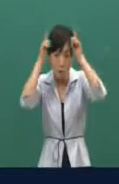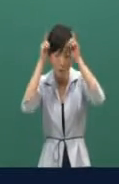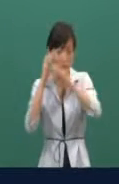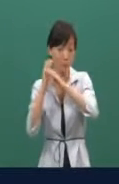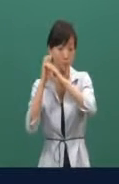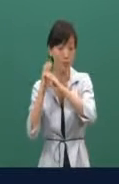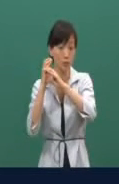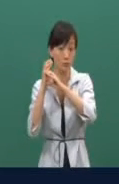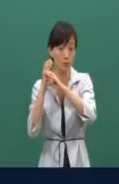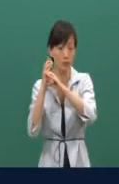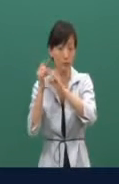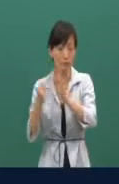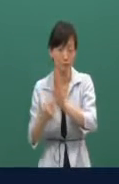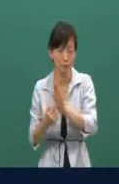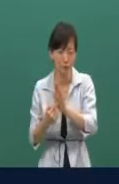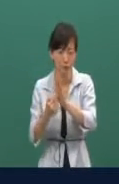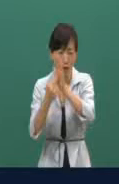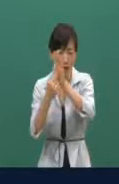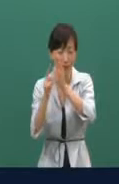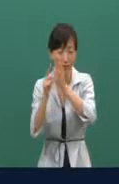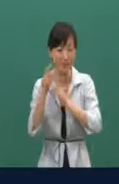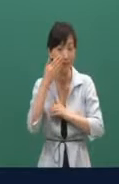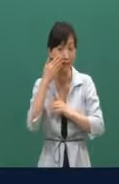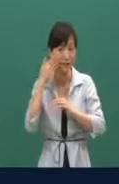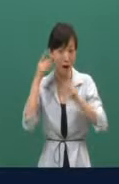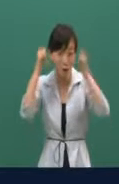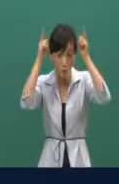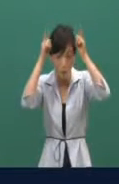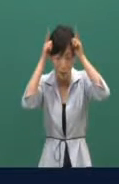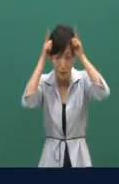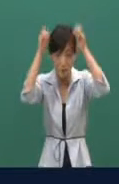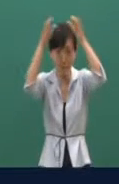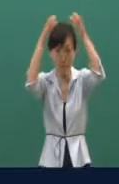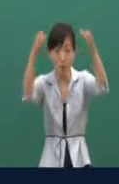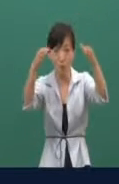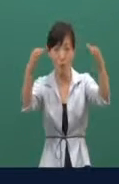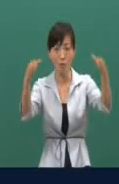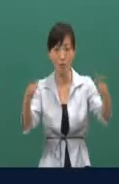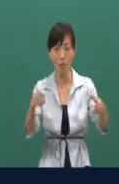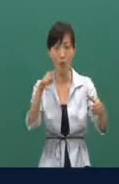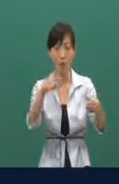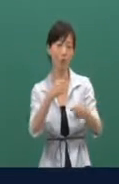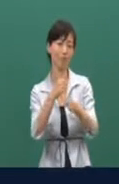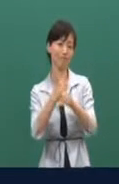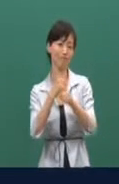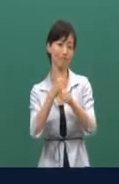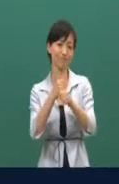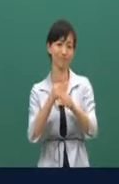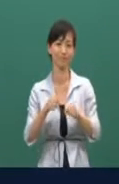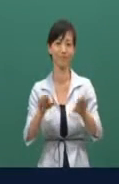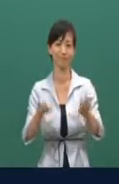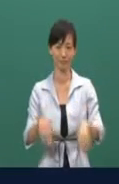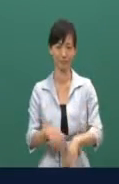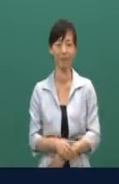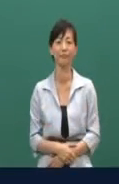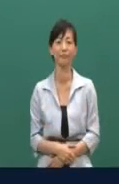青鬼祭りのシンボル、青鬼作りが行われました。